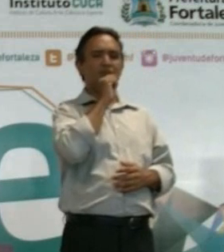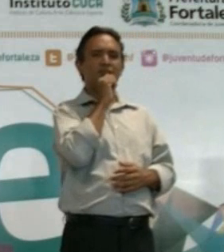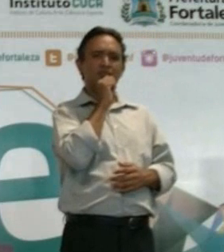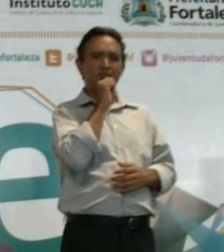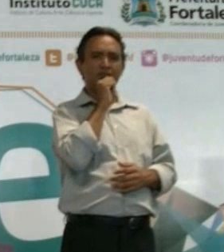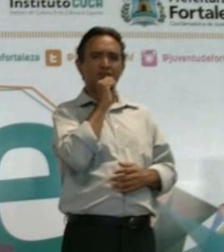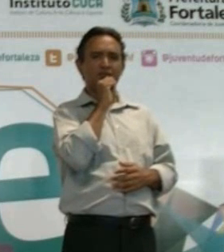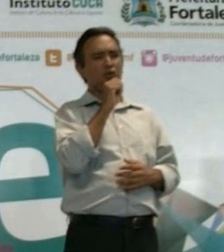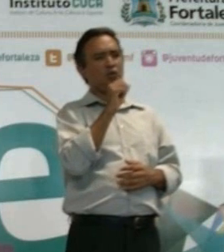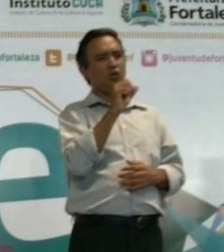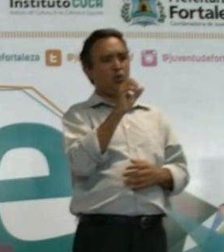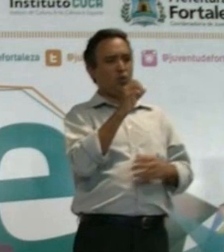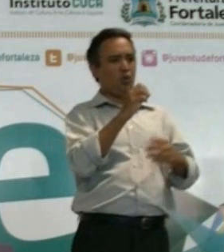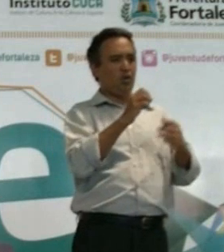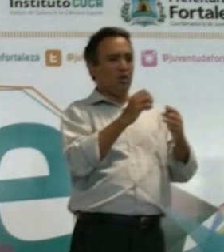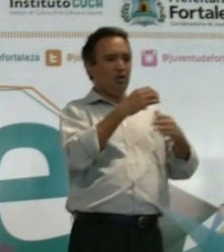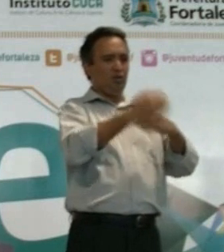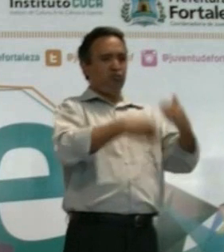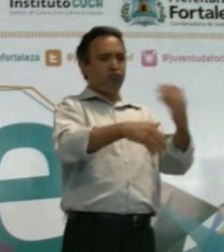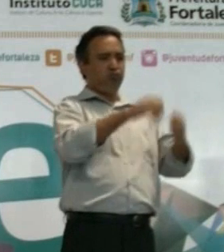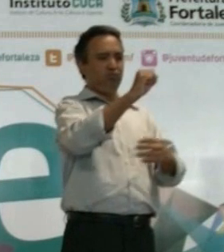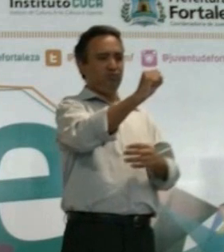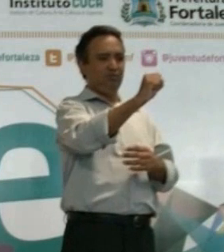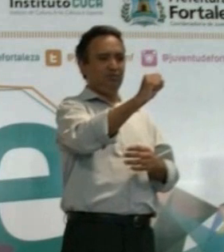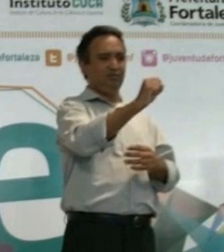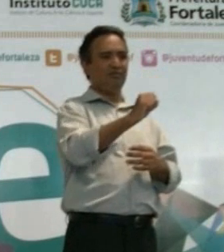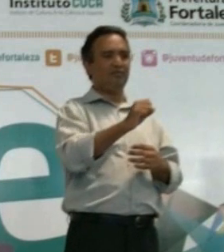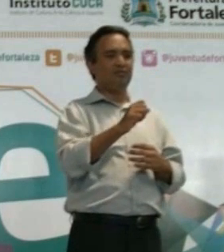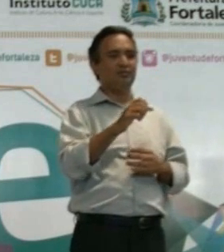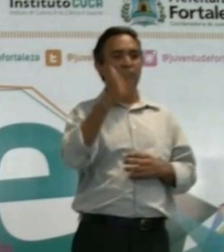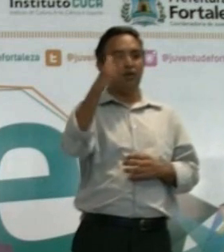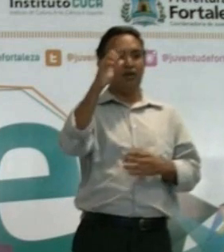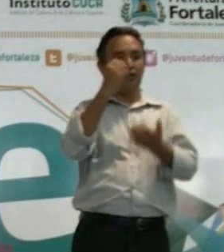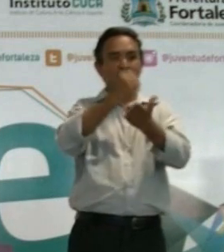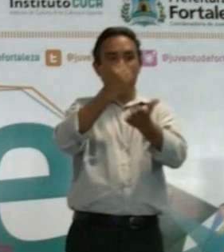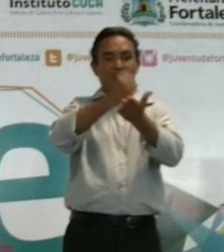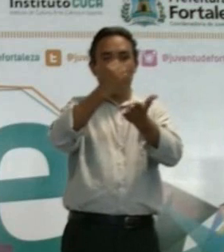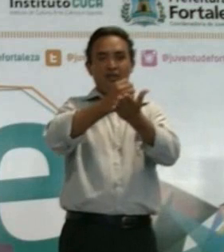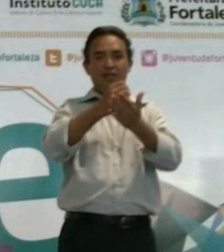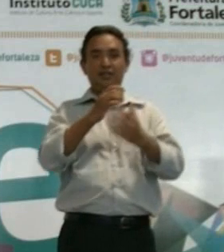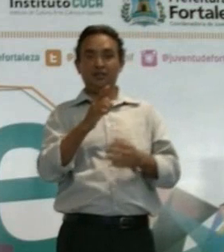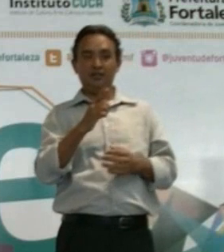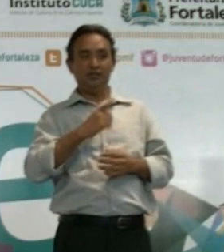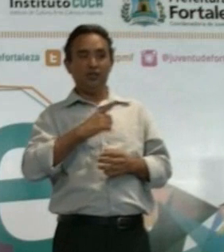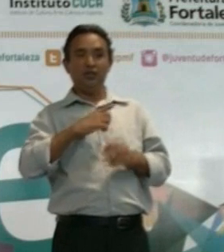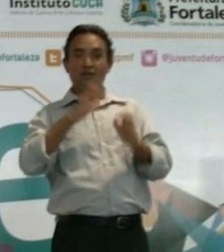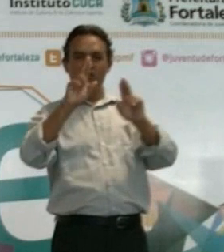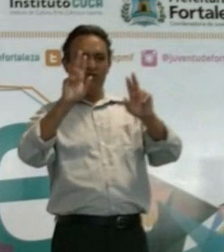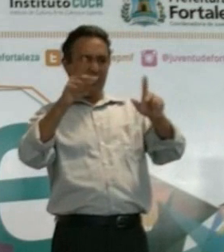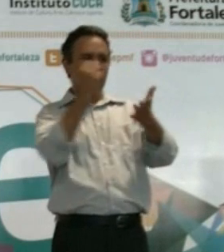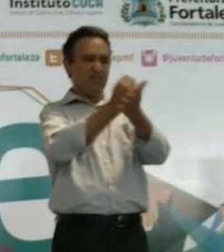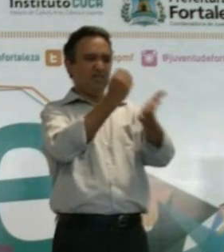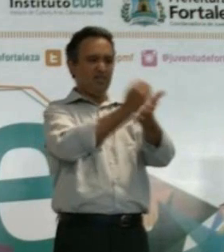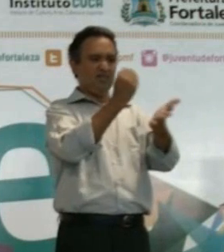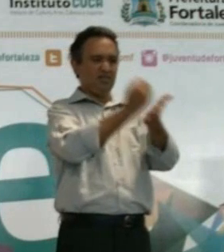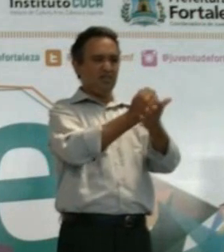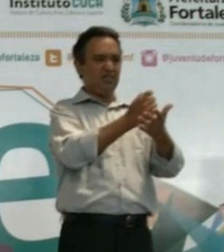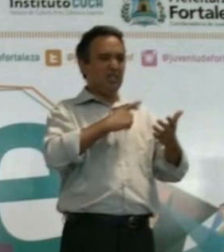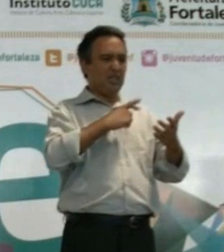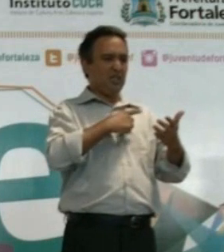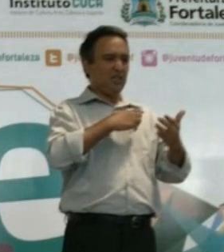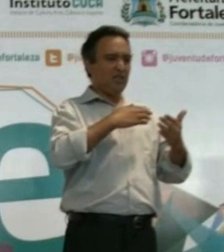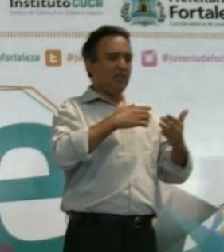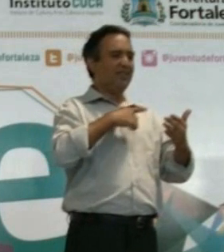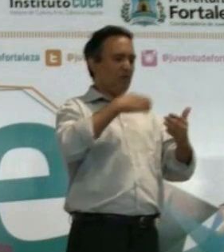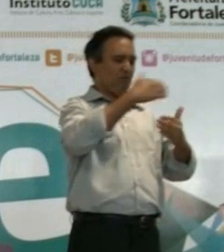R$7,50. O preço lá, oito rolos de papel higiênico. Aí eu olhei do lado com a outra marca, claro que tem as diferenças de marca, né? Tem aquele rolo mais, aquele